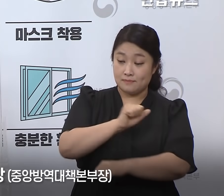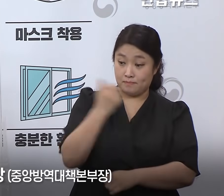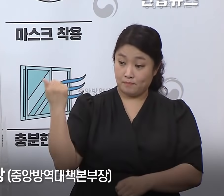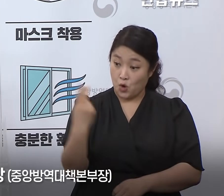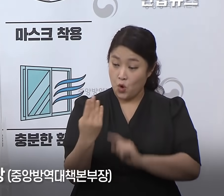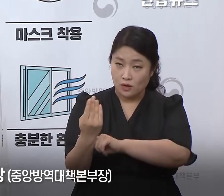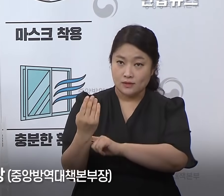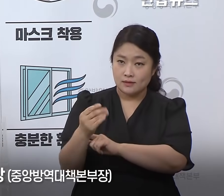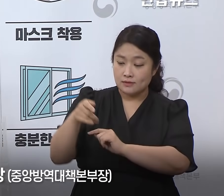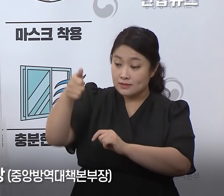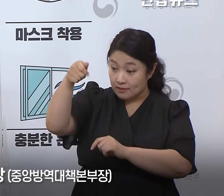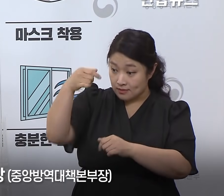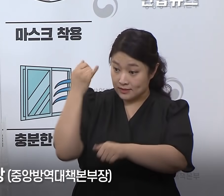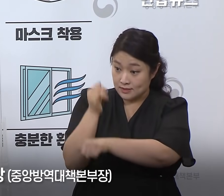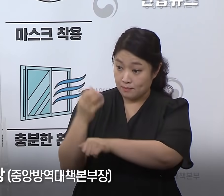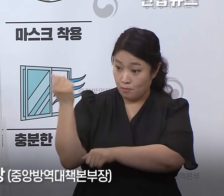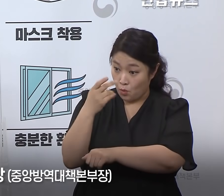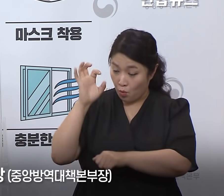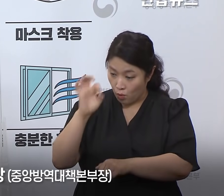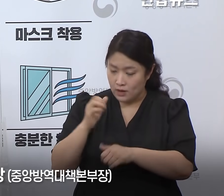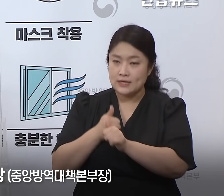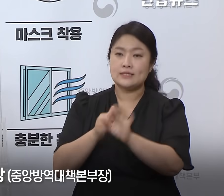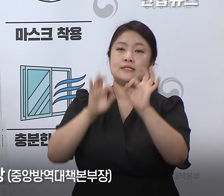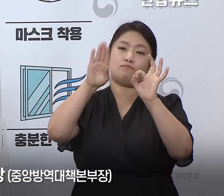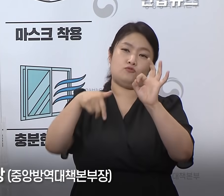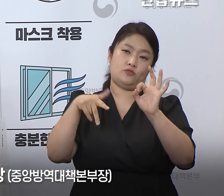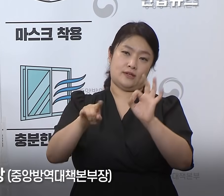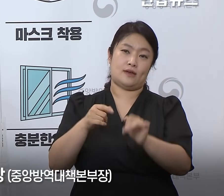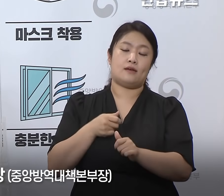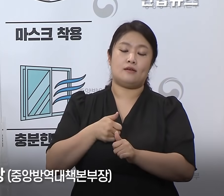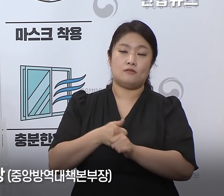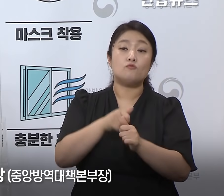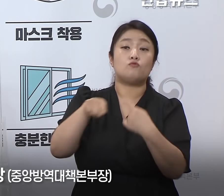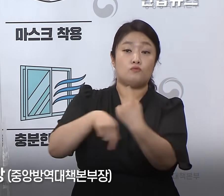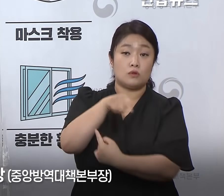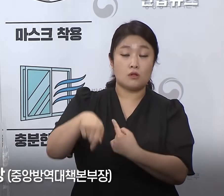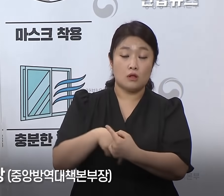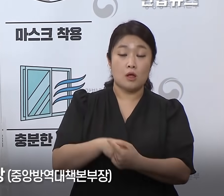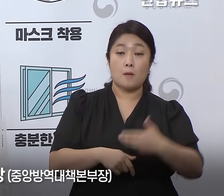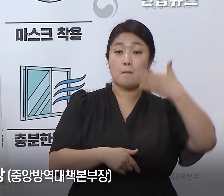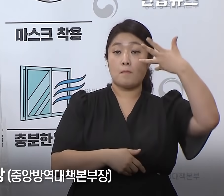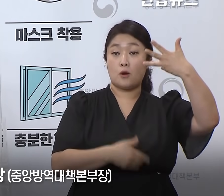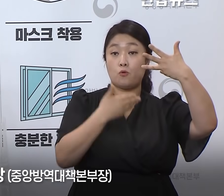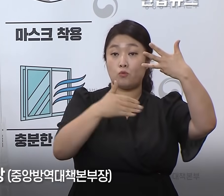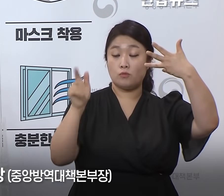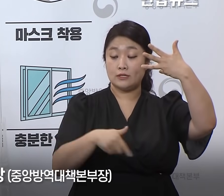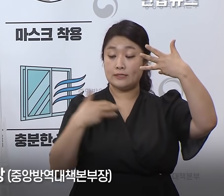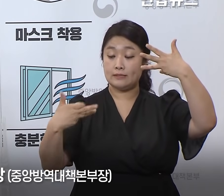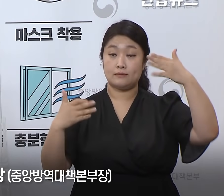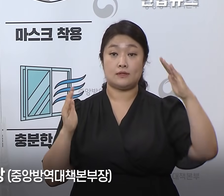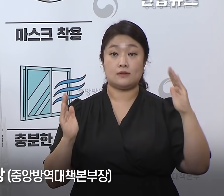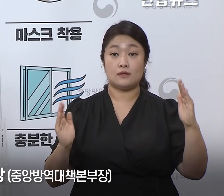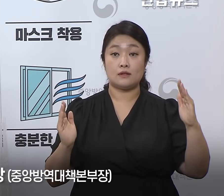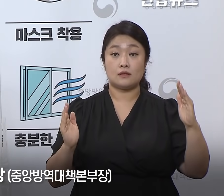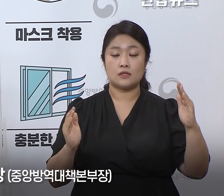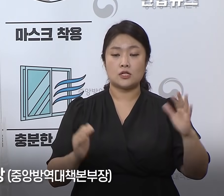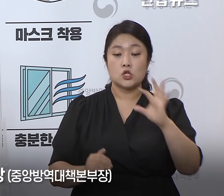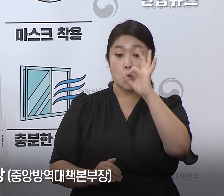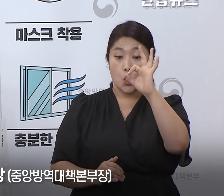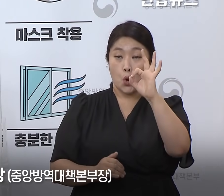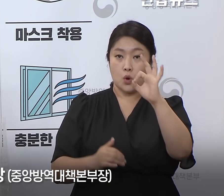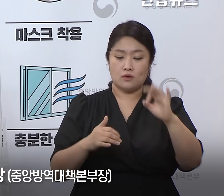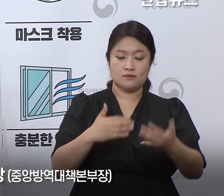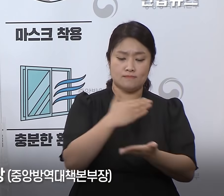19 제로 나누어 진행합니다 사전예약은 8월 9일부터 18대 까지 10개의